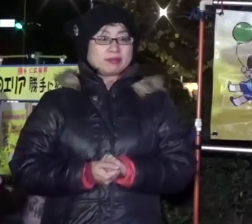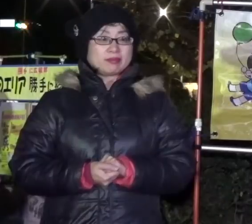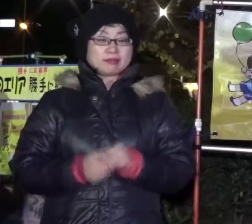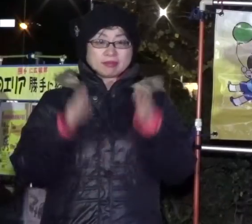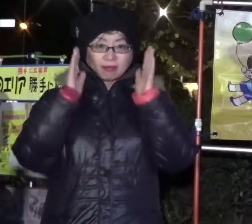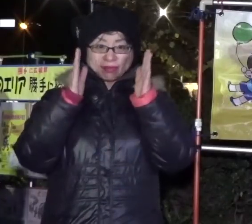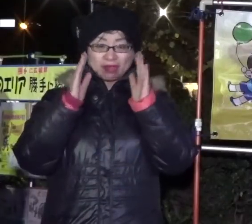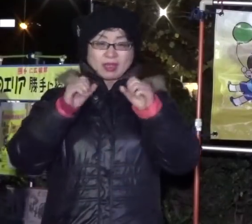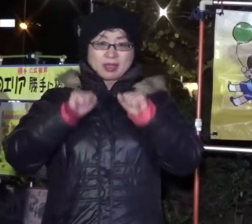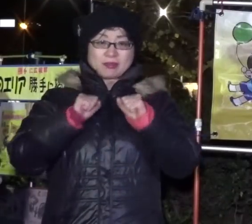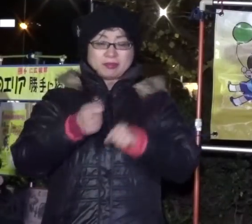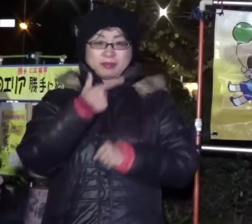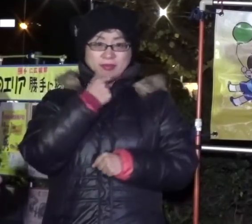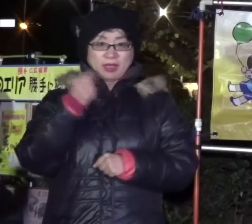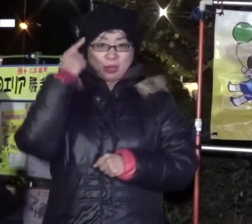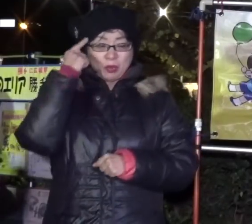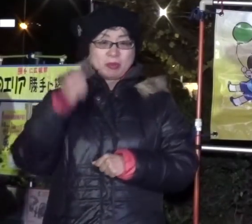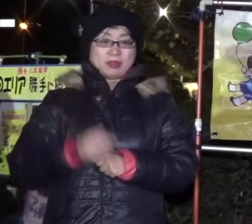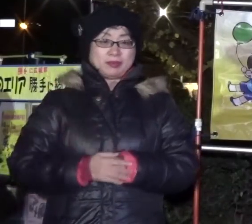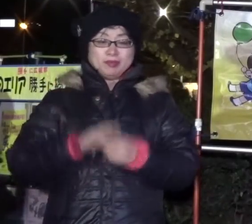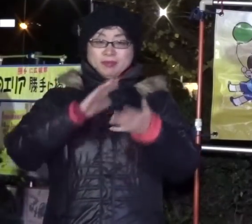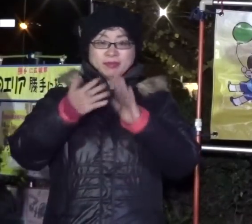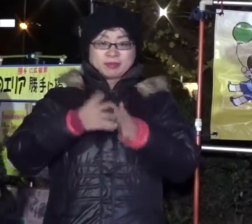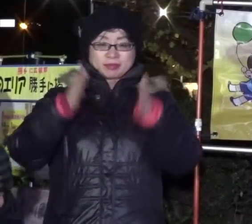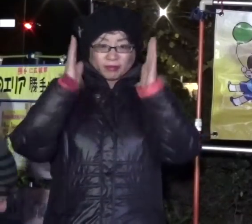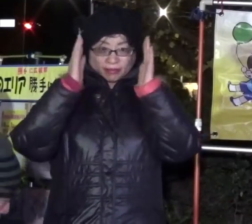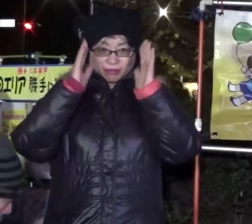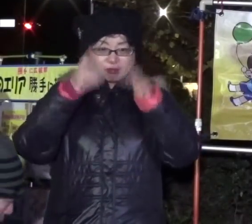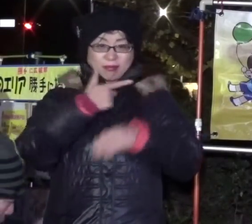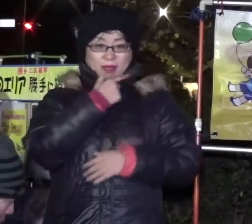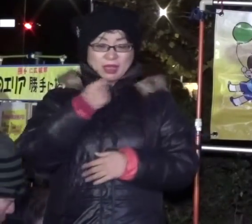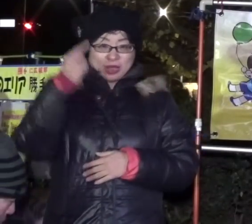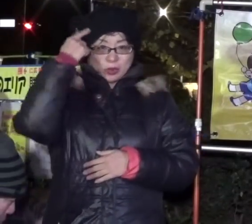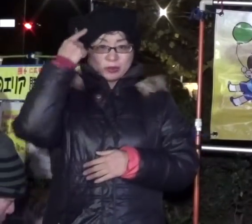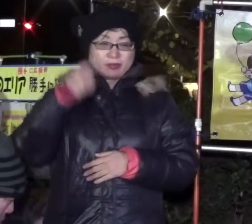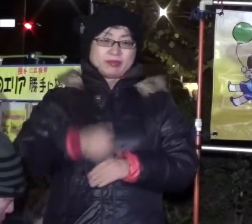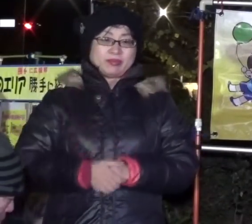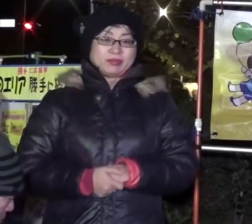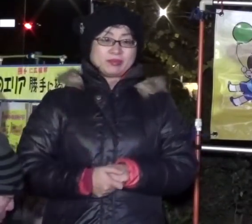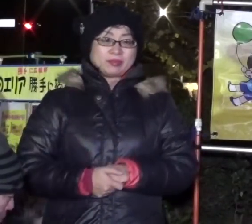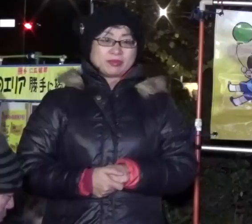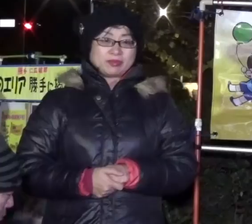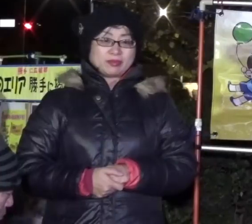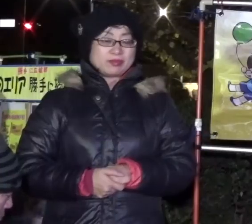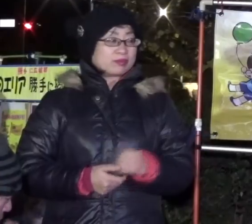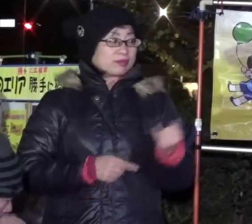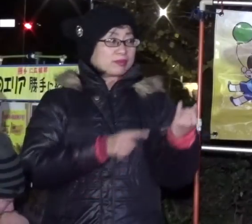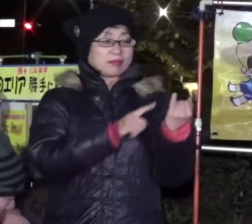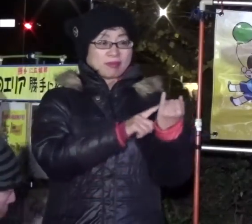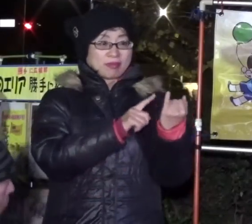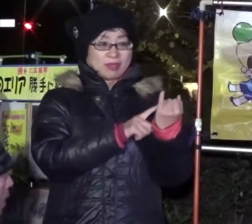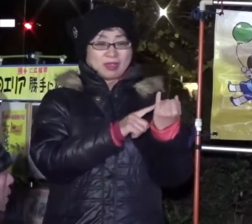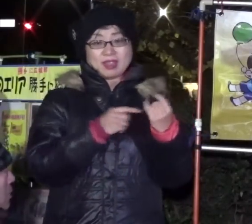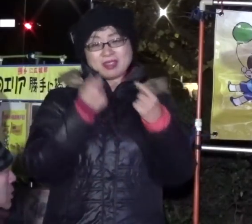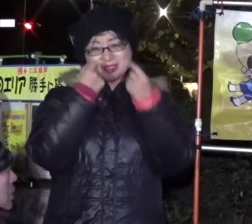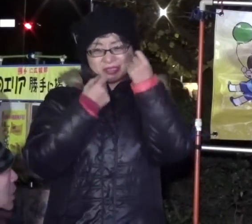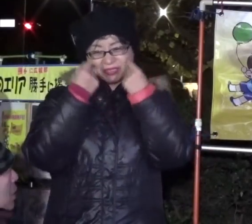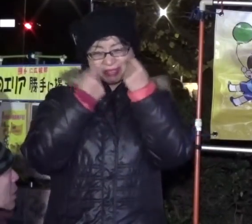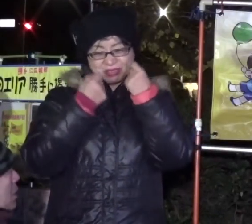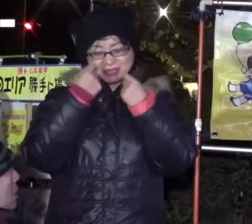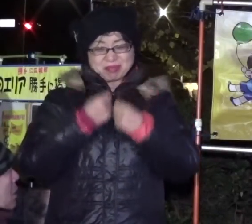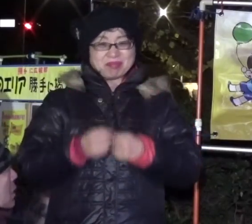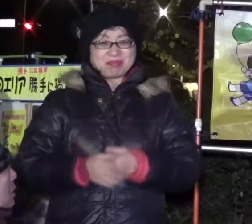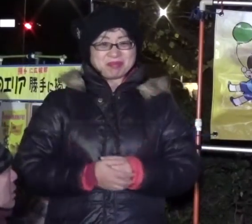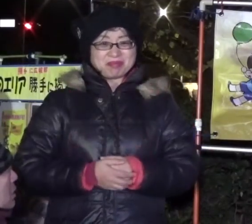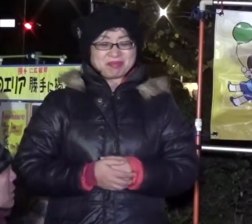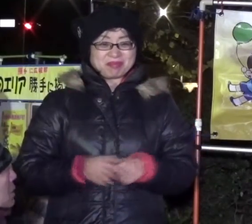頑張っていきたいというふうに思っています。戦い抜きたいと思っています。で、私は志野さんと同じように涙もろくて本当